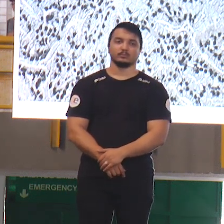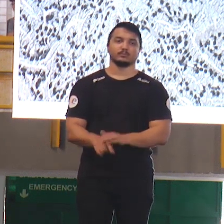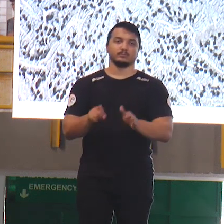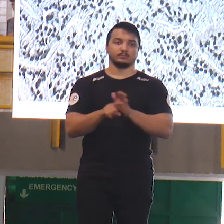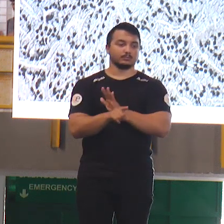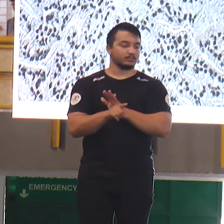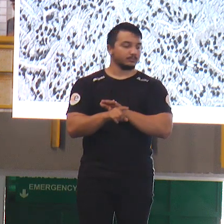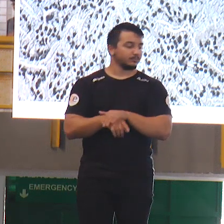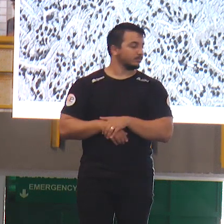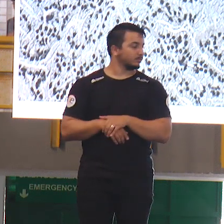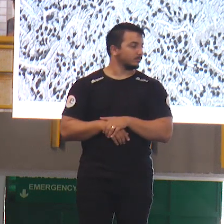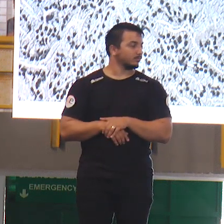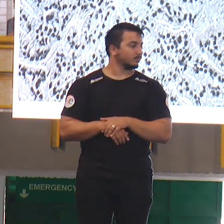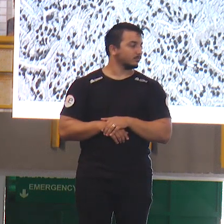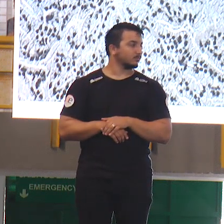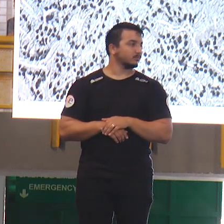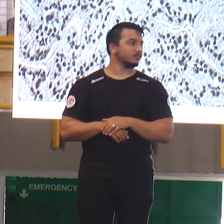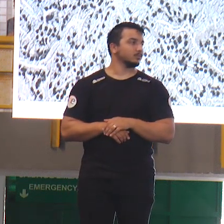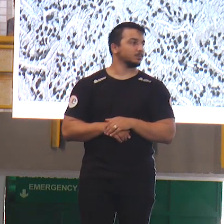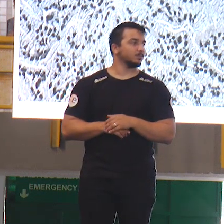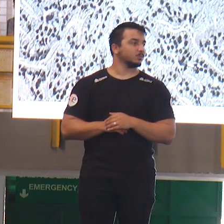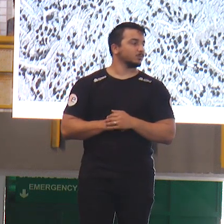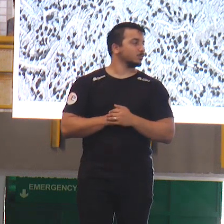pergunta A.